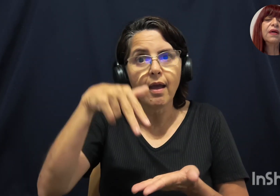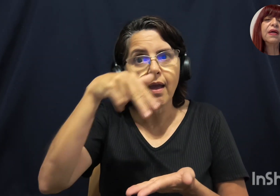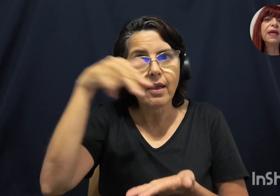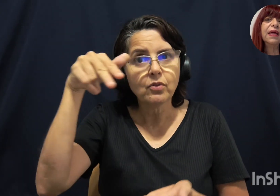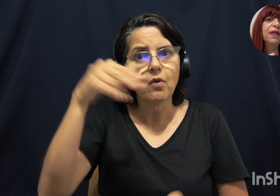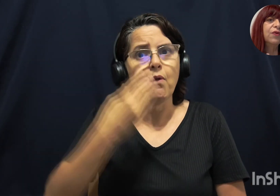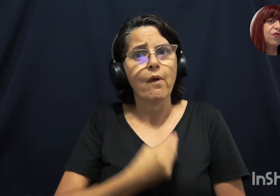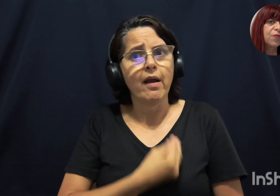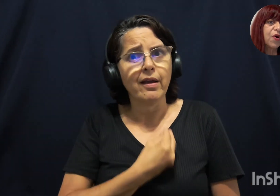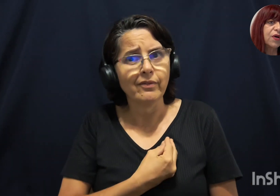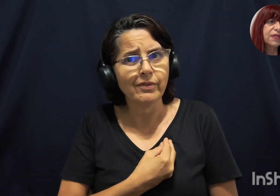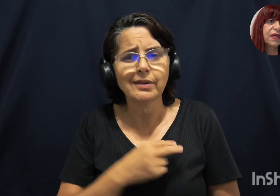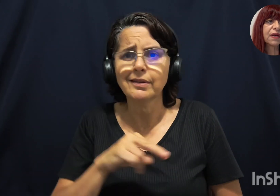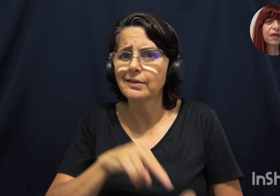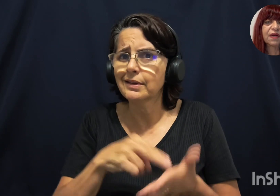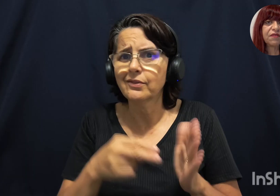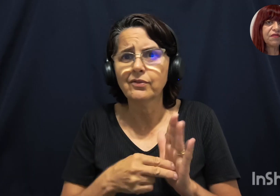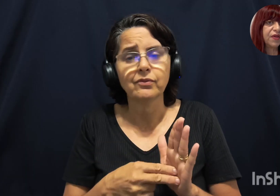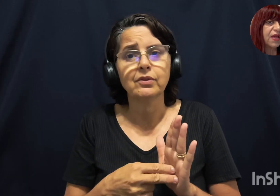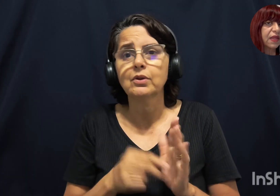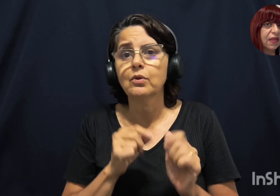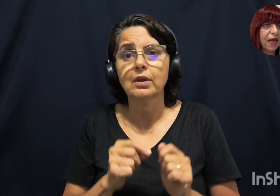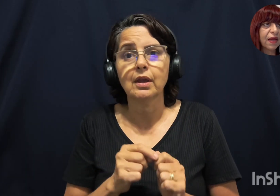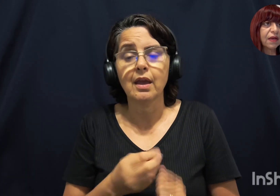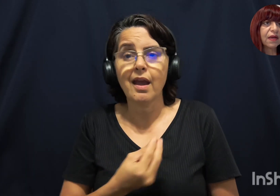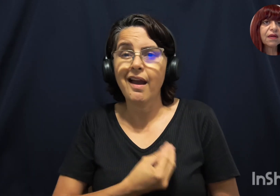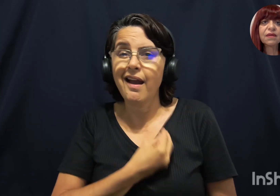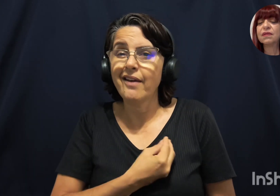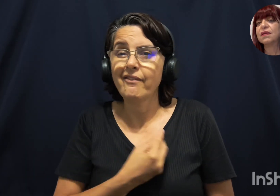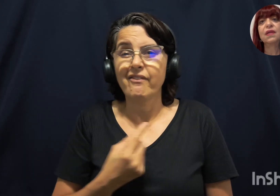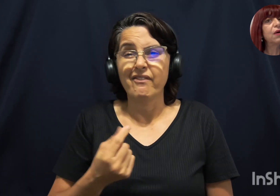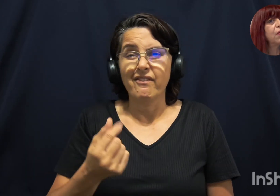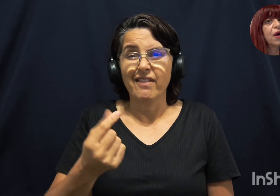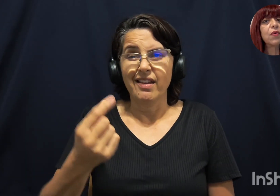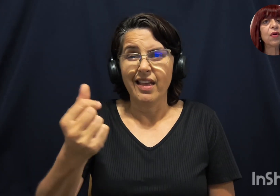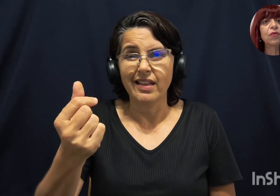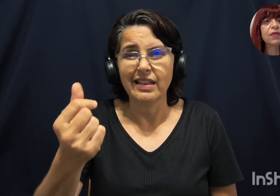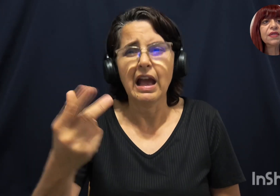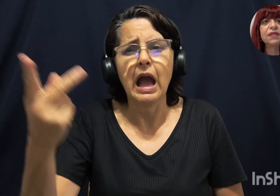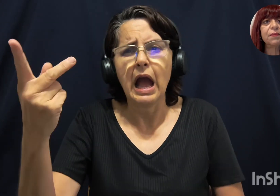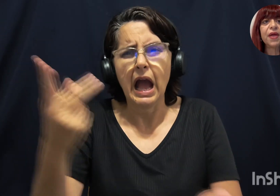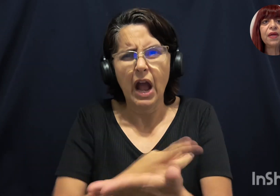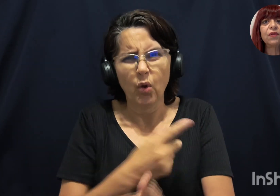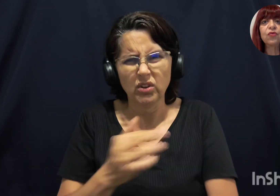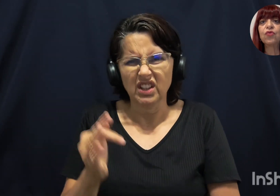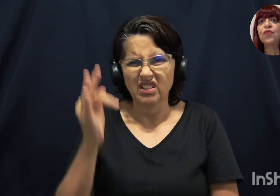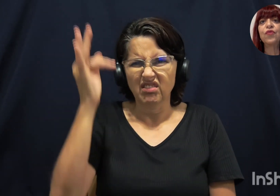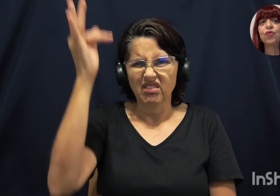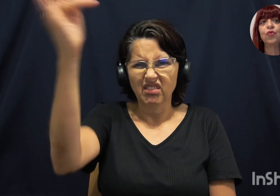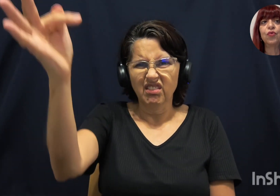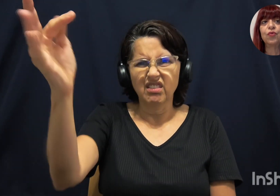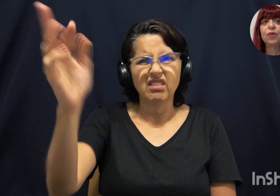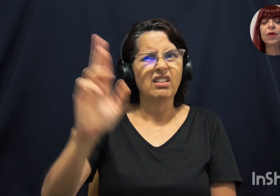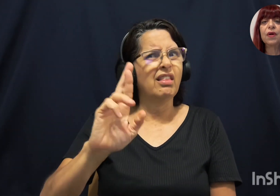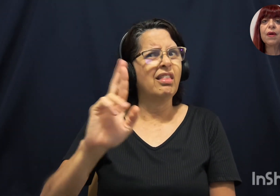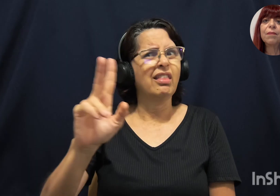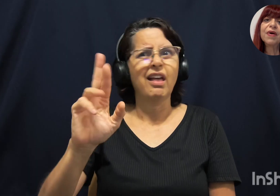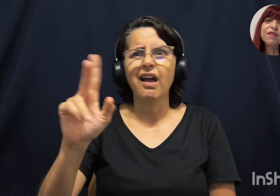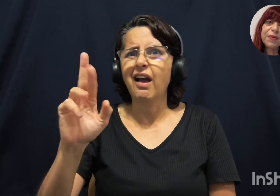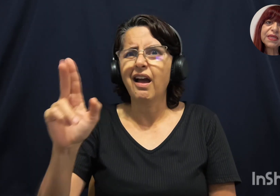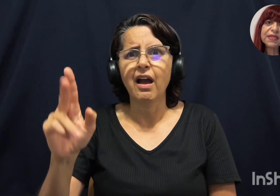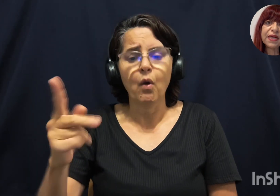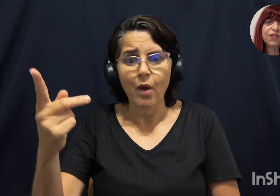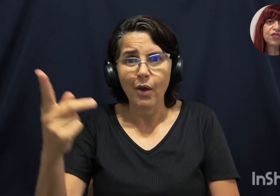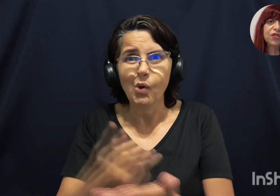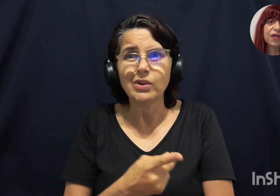vida, ele nos mostra que a vida eterna não é um acontecimento do futuro,